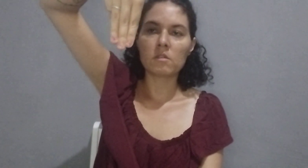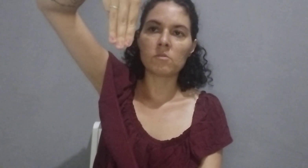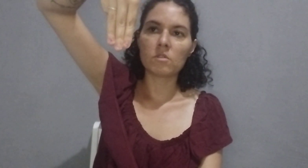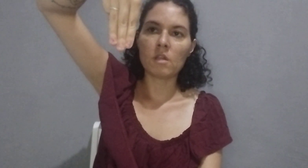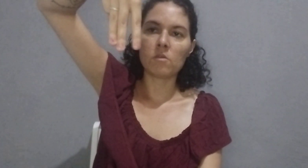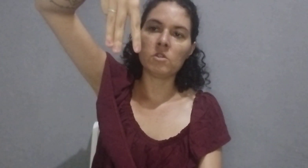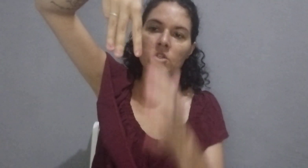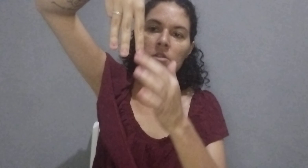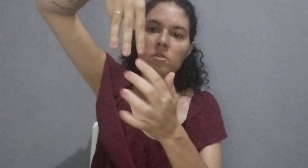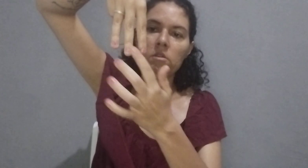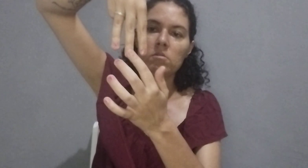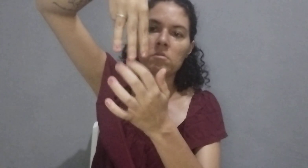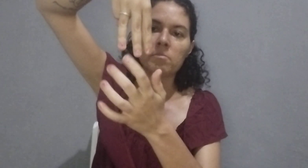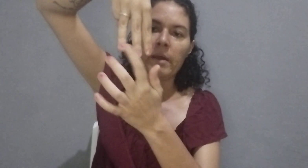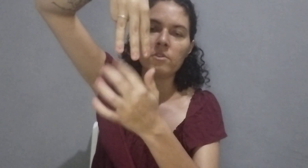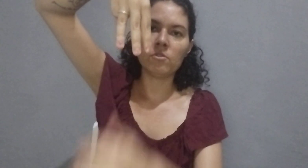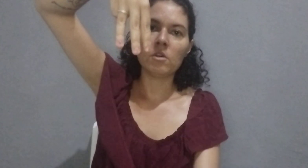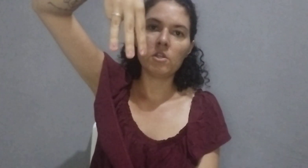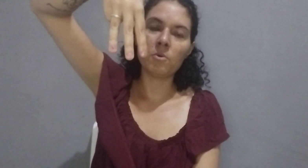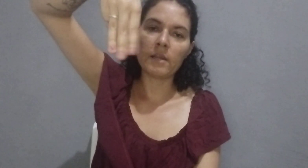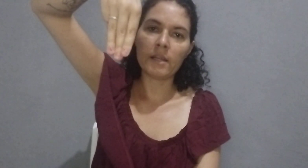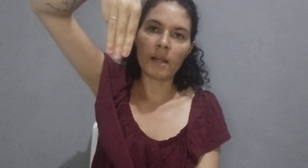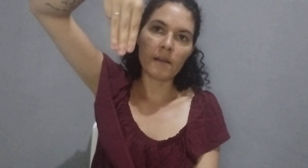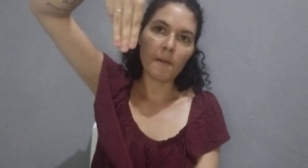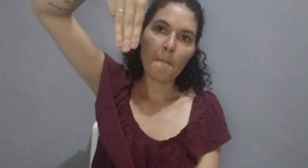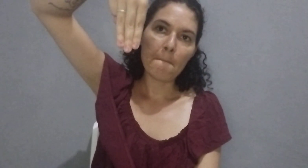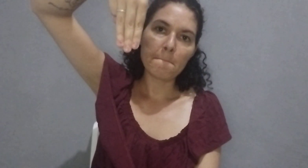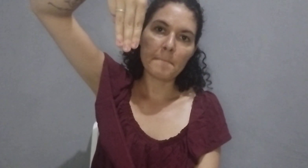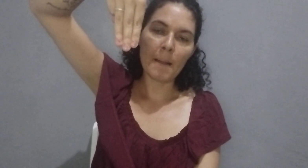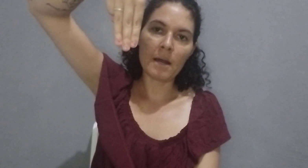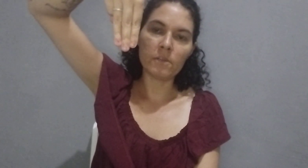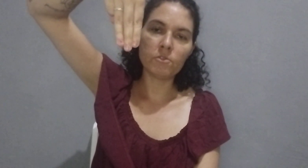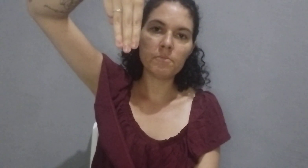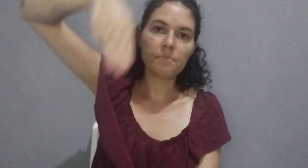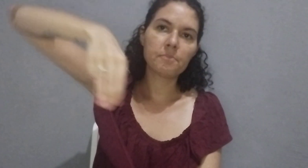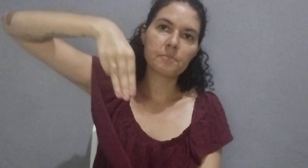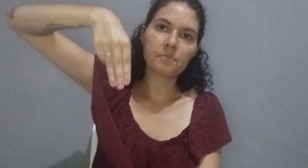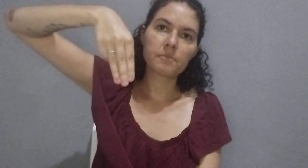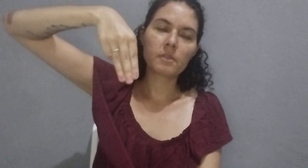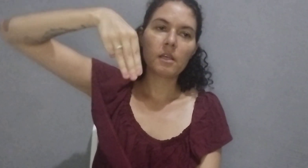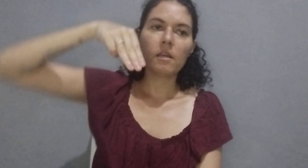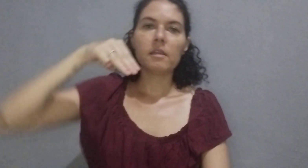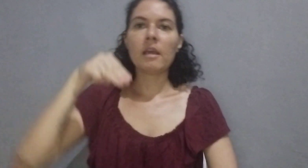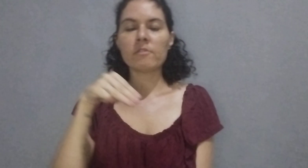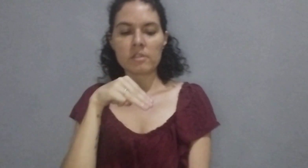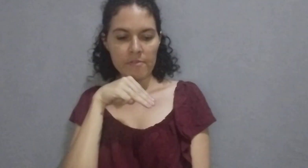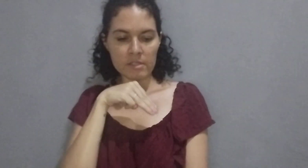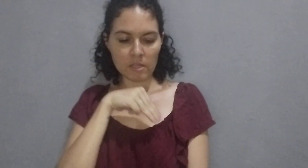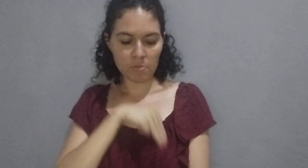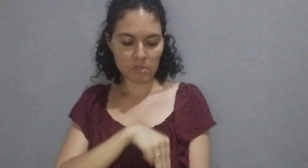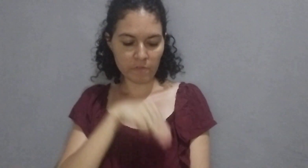são o indicador, o médio e o anelar para baixo. E aí você vai fazer como se